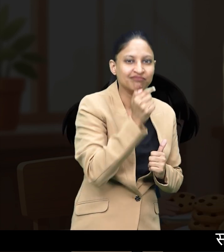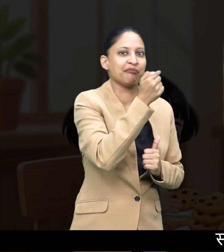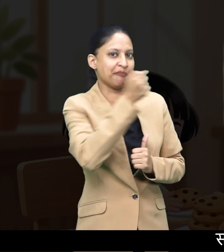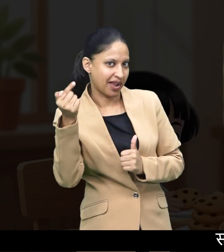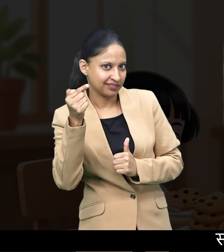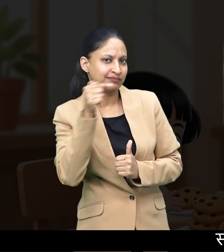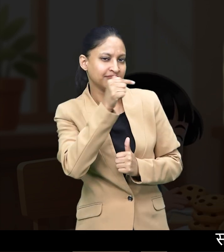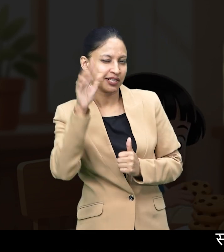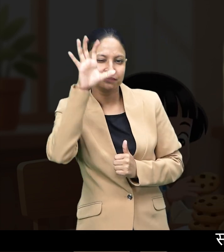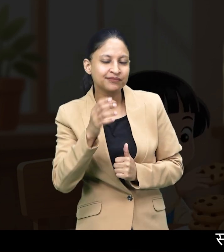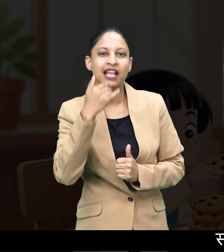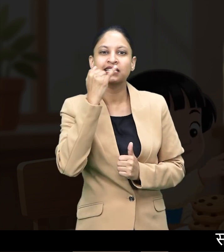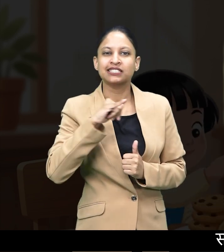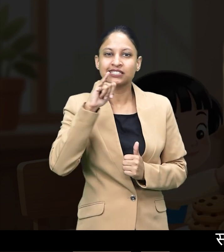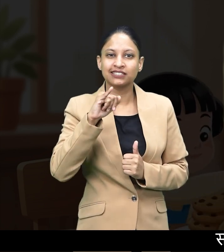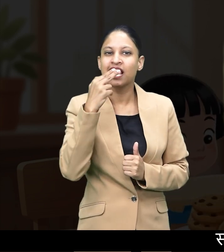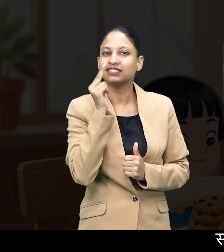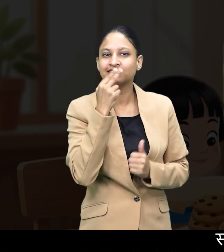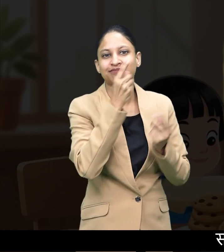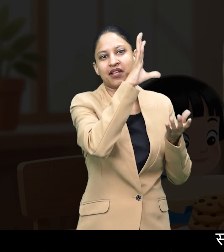सही, 6 बिस्किट। ये घटाव है।